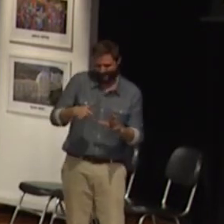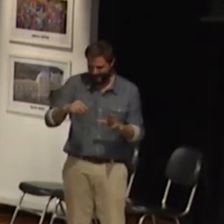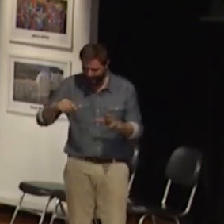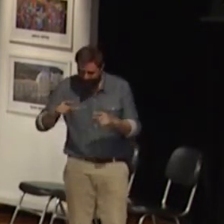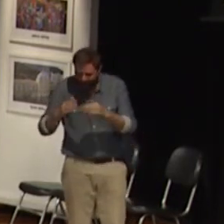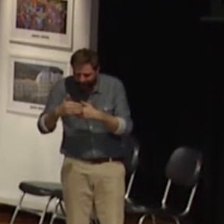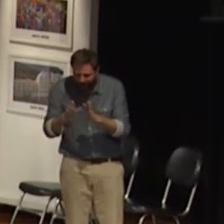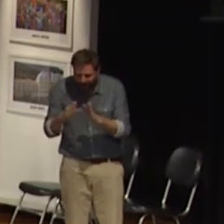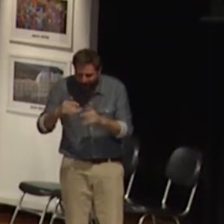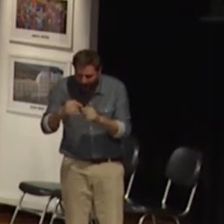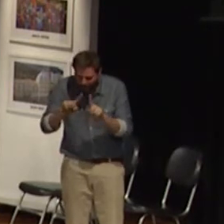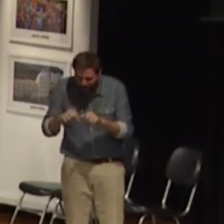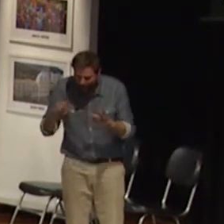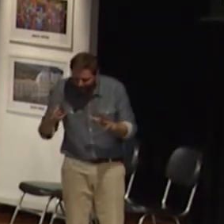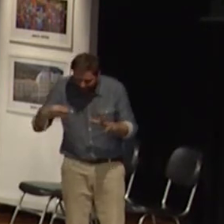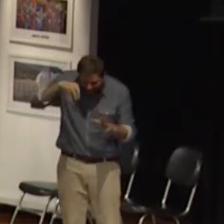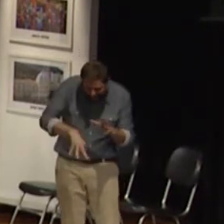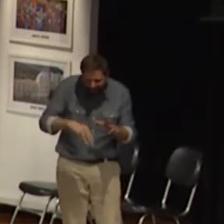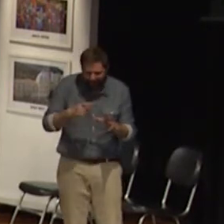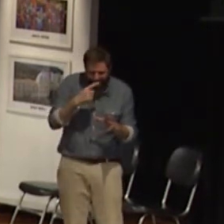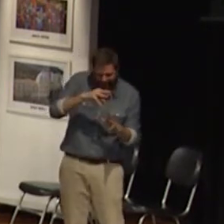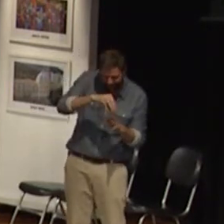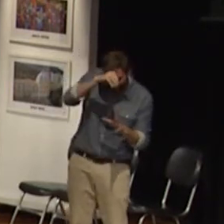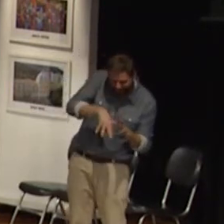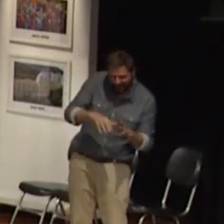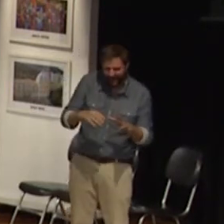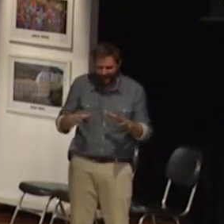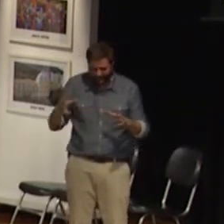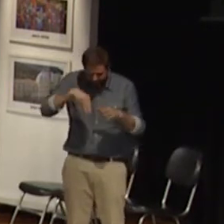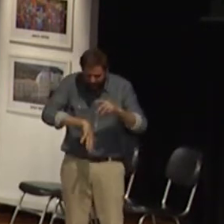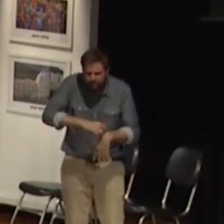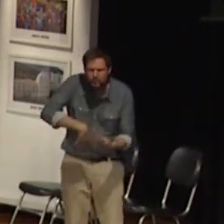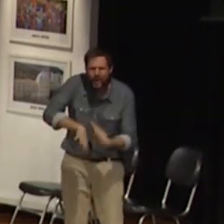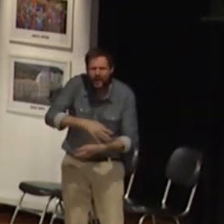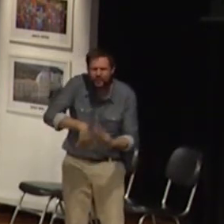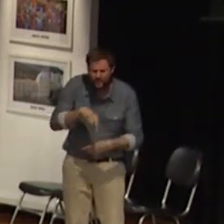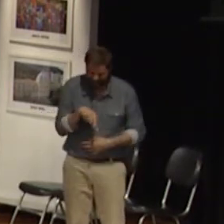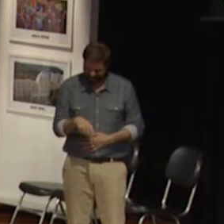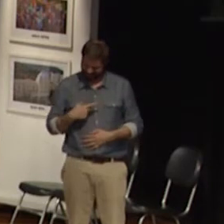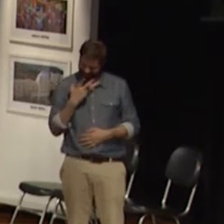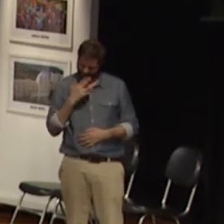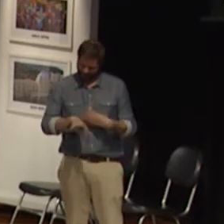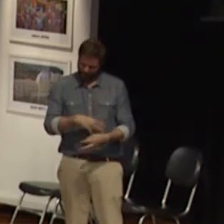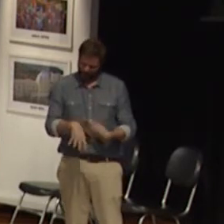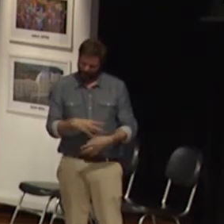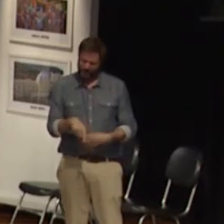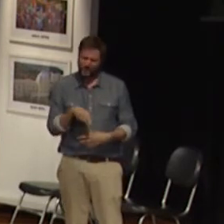Ele, por exemplo, sabe uma caixinha de estrelas, né, que a gente parece um jogo, né? Então